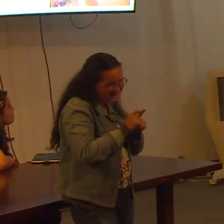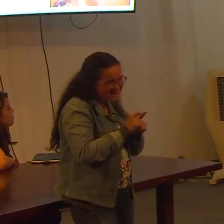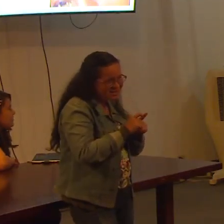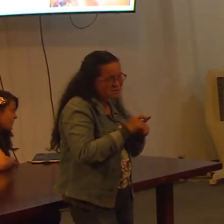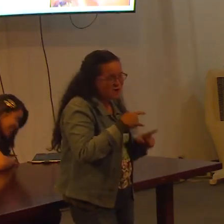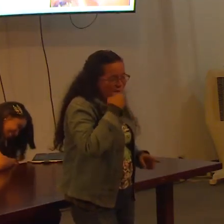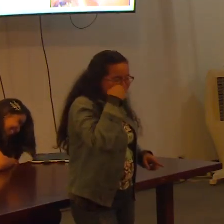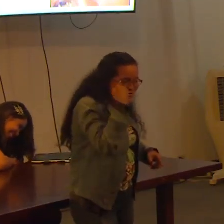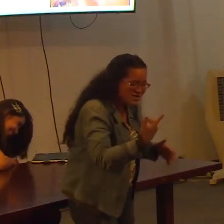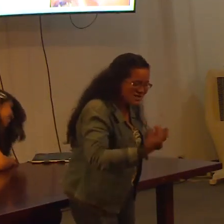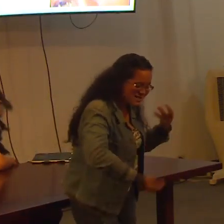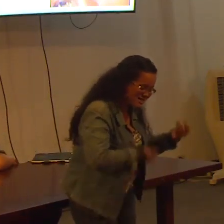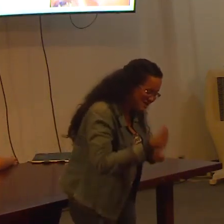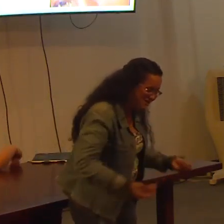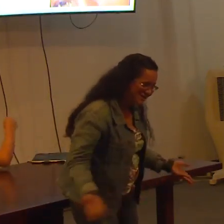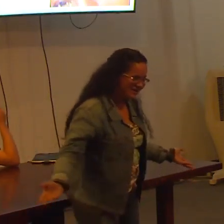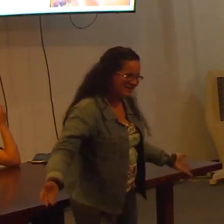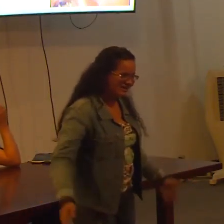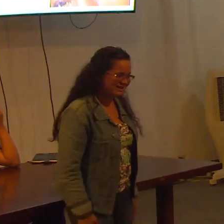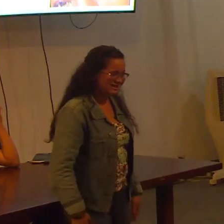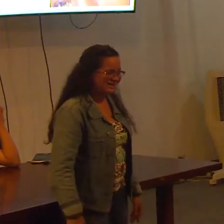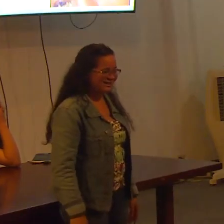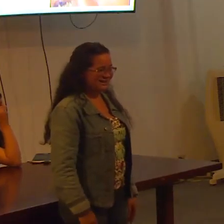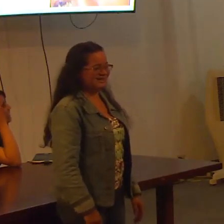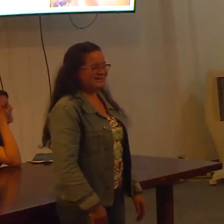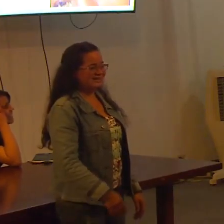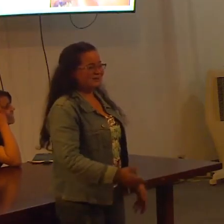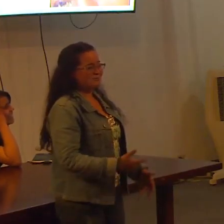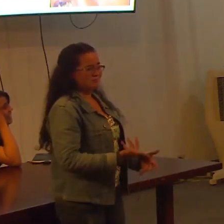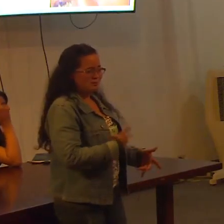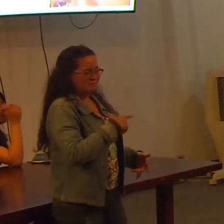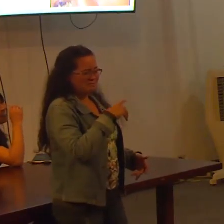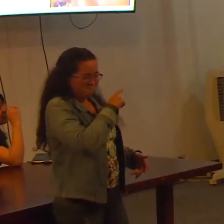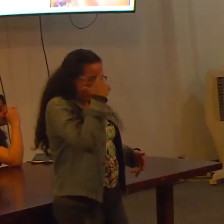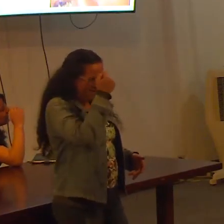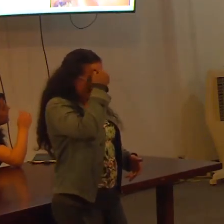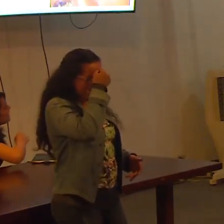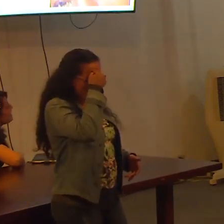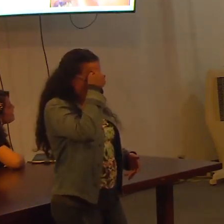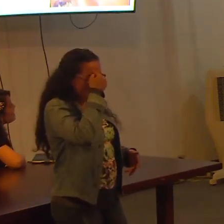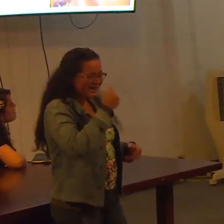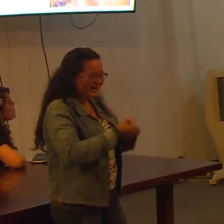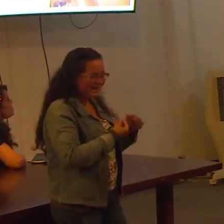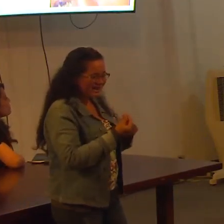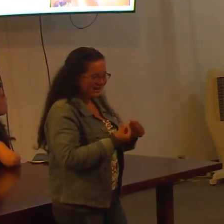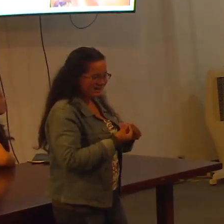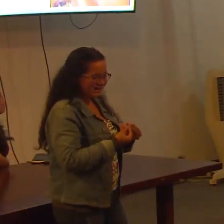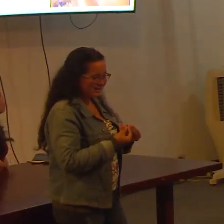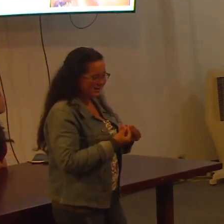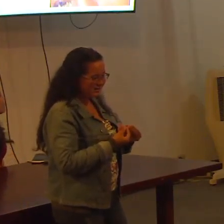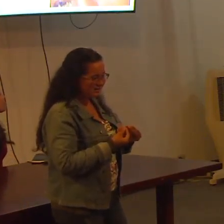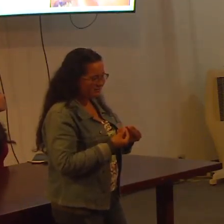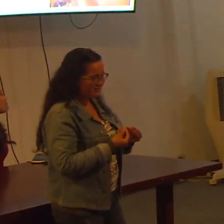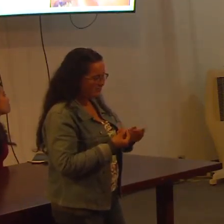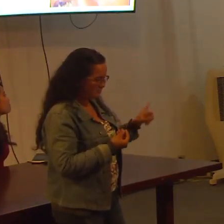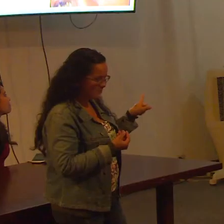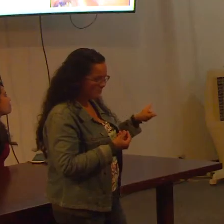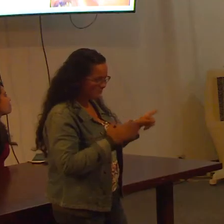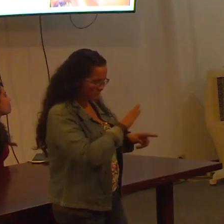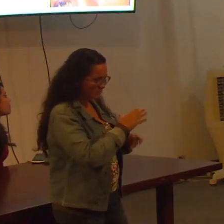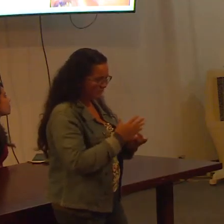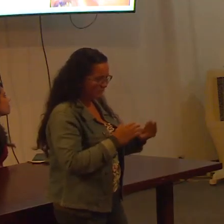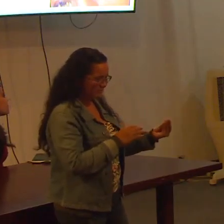pucha, ¿qué vamos a hacer? Y nos quedábamos como en blanco, o sea, no sabíamos qué hacer, ahora qué material llevar, era el único